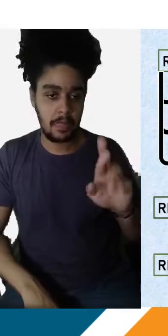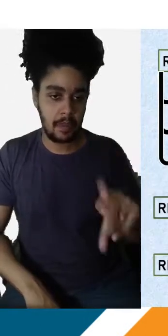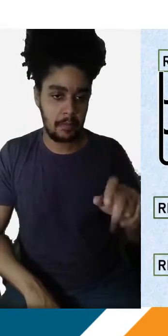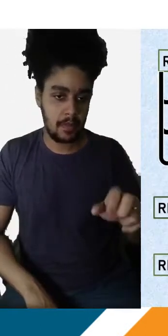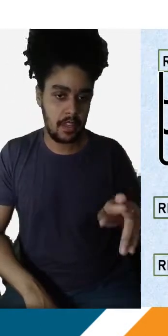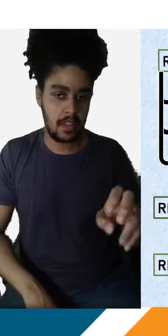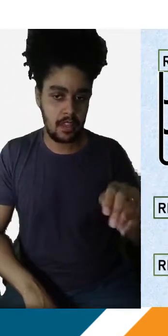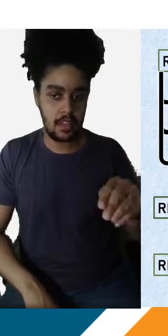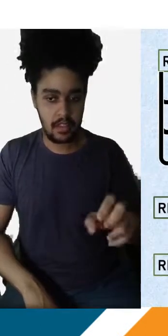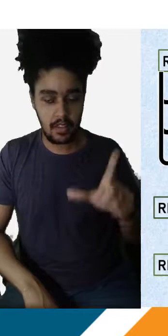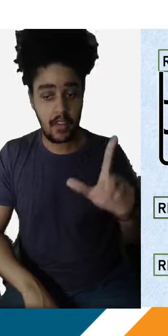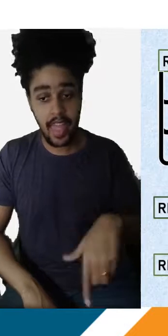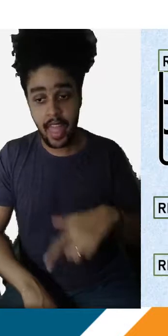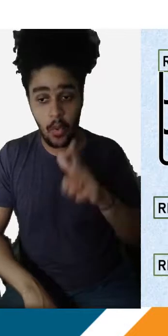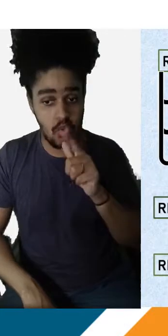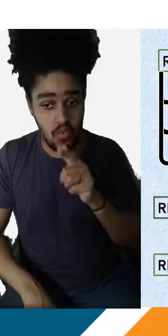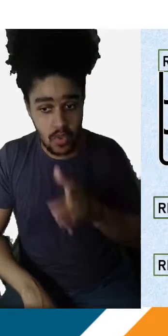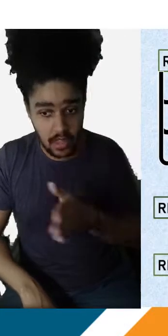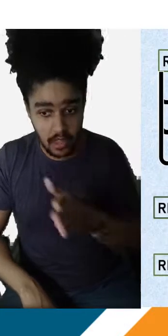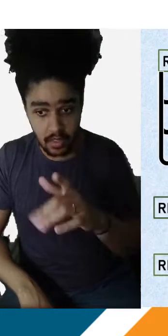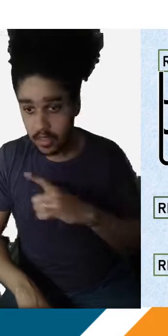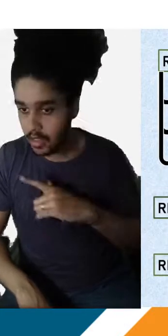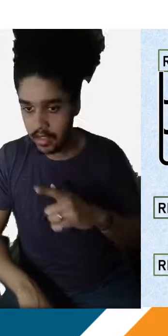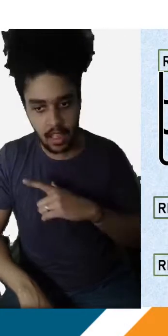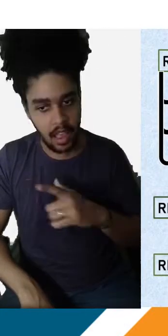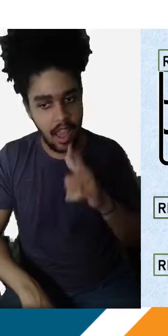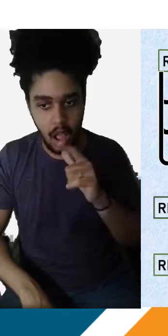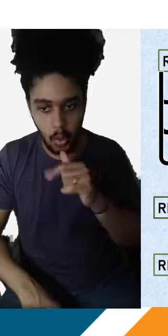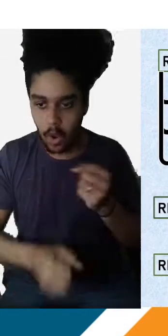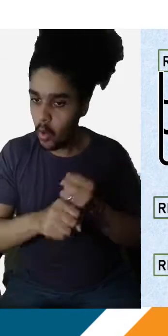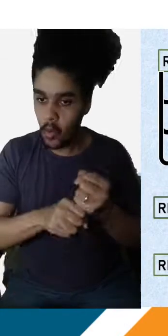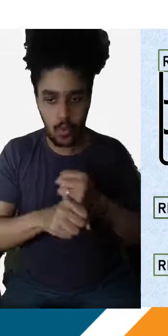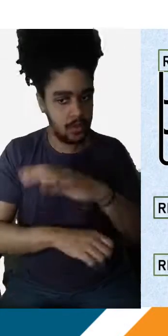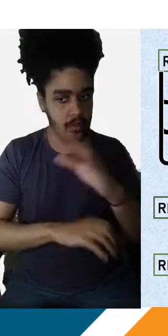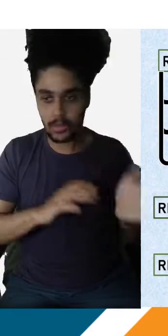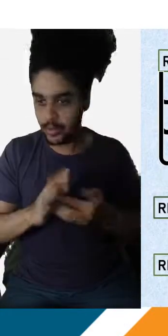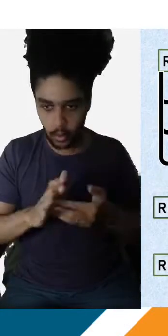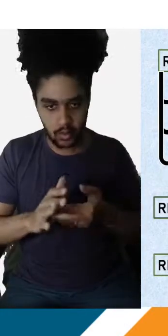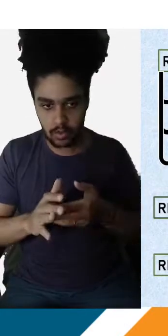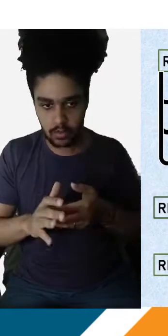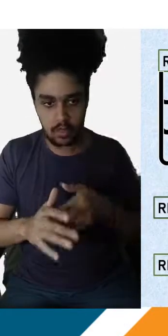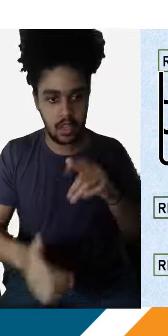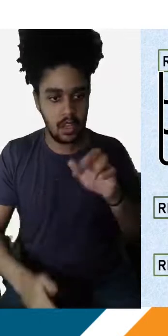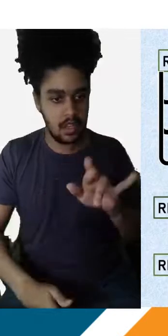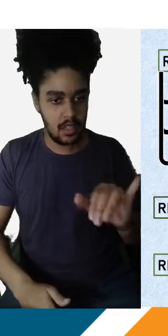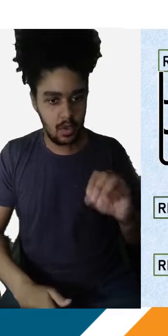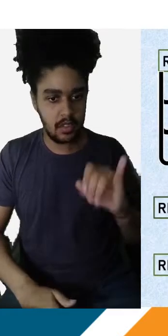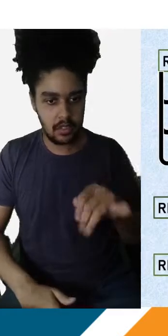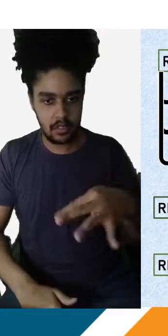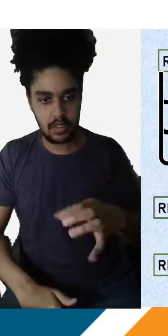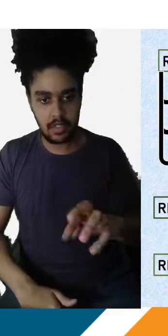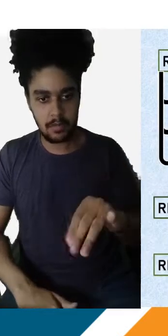permanente, é justamente aquele rio que contém água o ano todo. Já o rio intermitente,